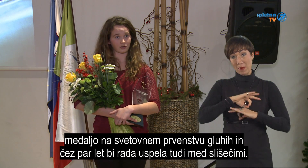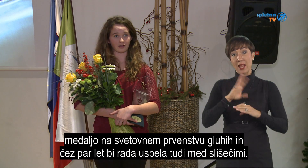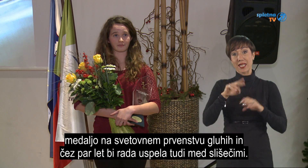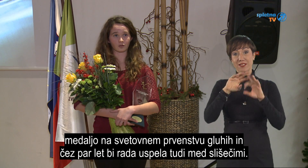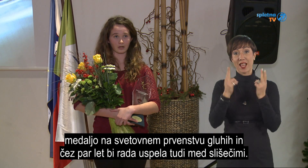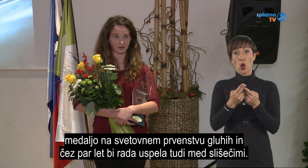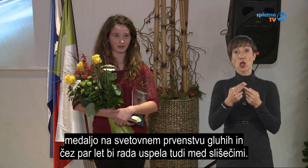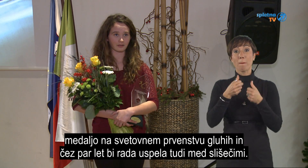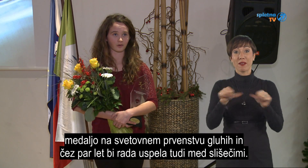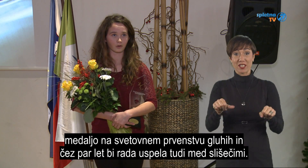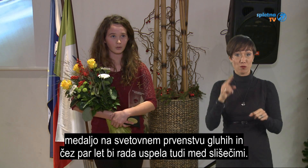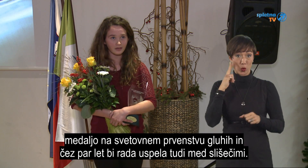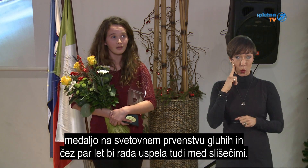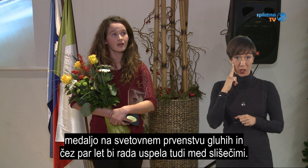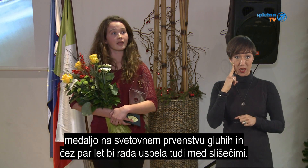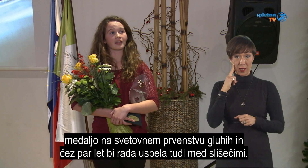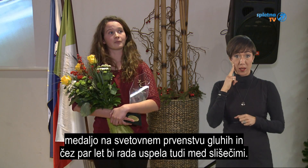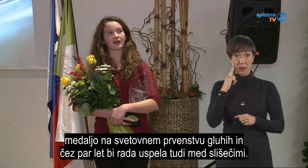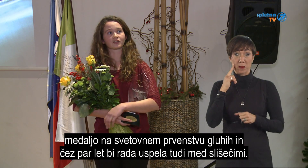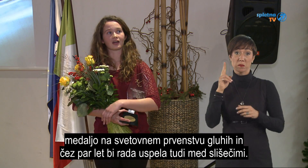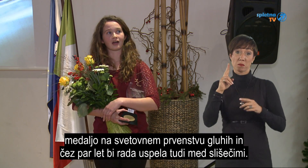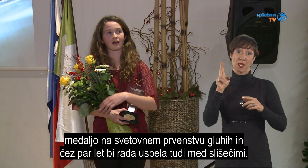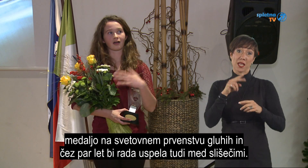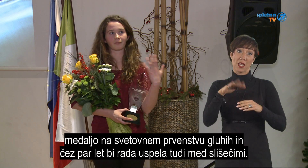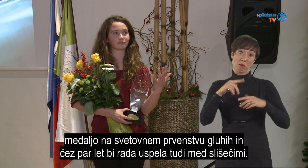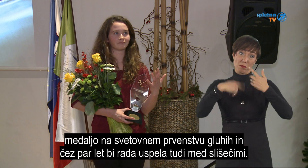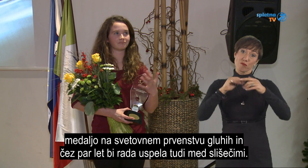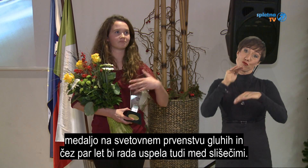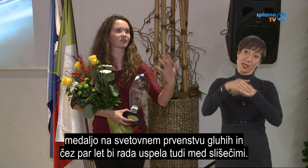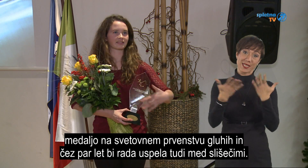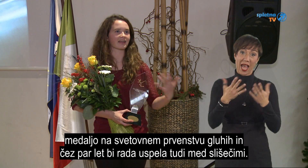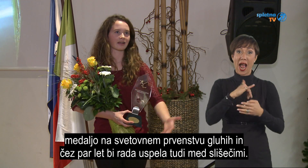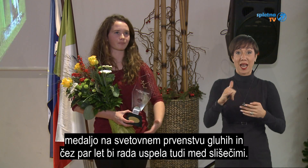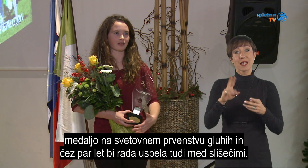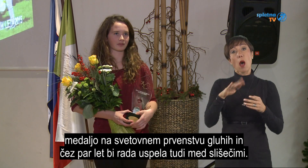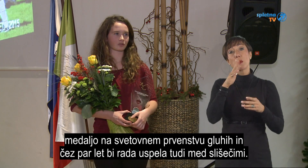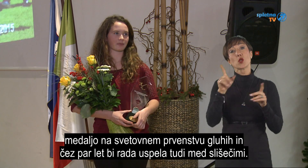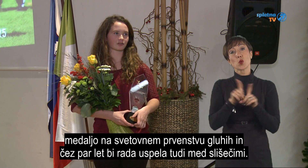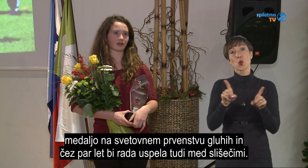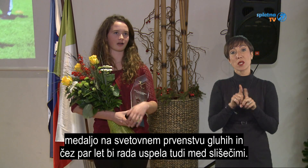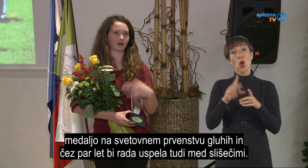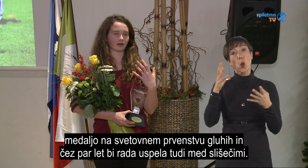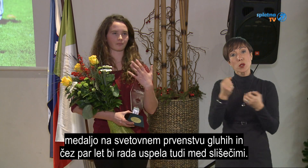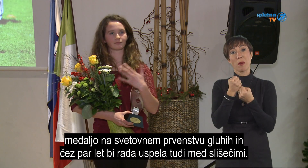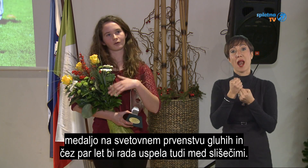na svetovnem prvenstvu gluhih in da čez nekaj let pa da bi tudi